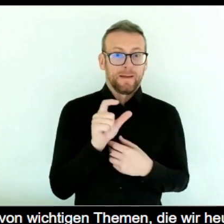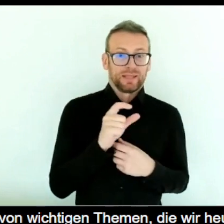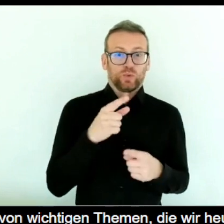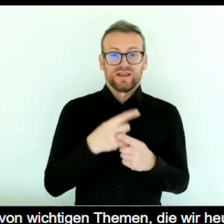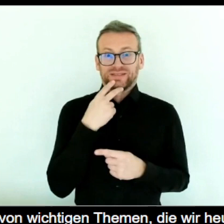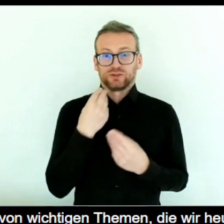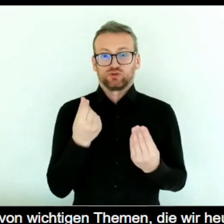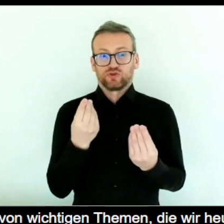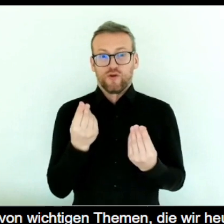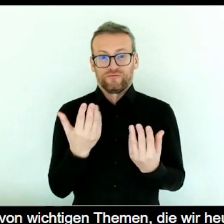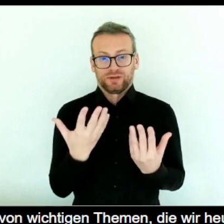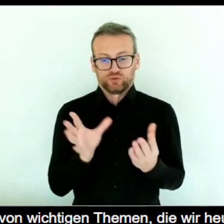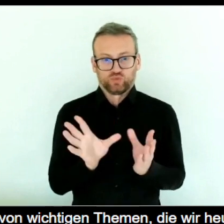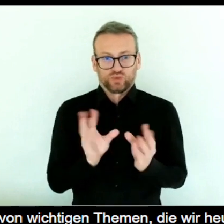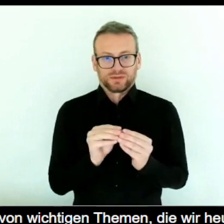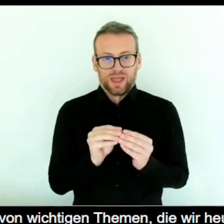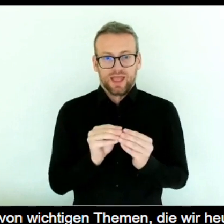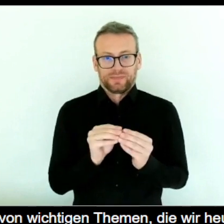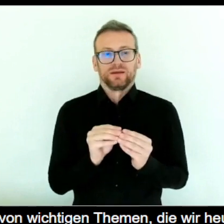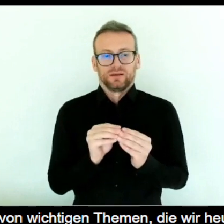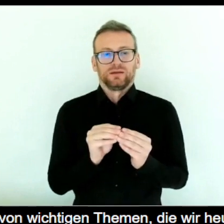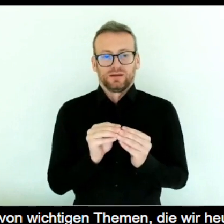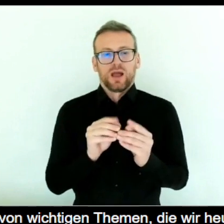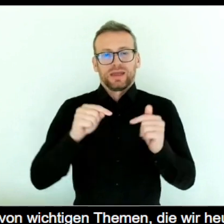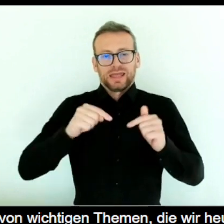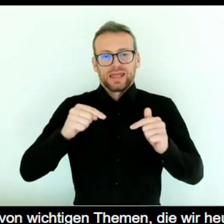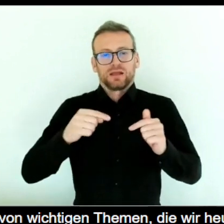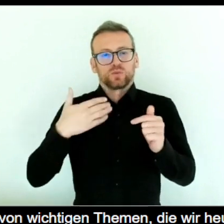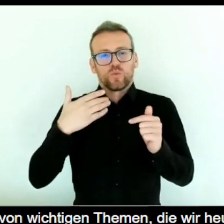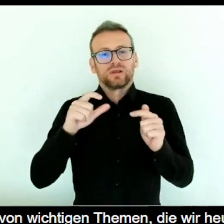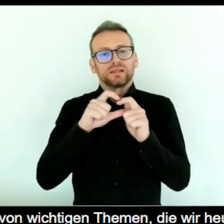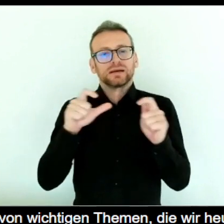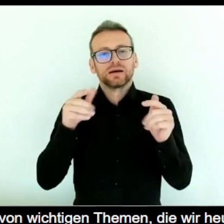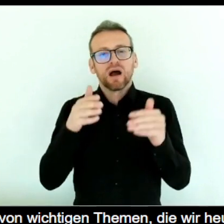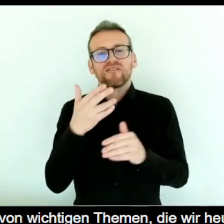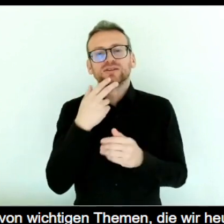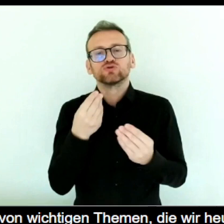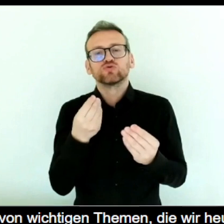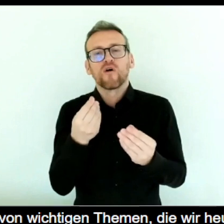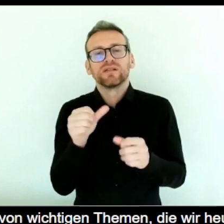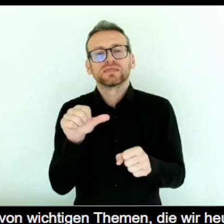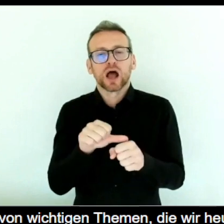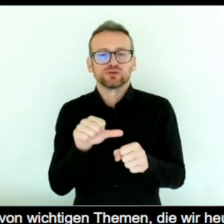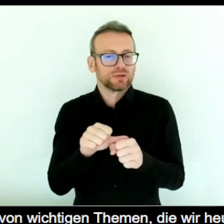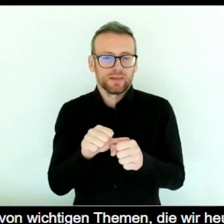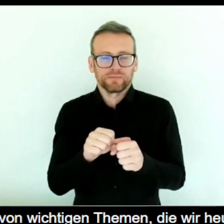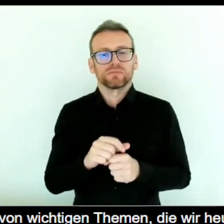wir parallel laufen haben, sondern wirkliche Großprojekte. Ich nenne stellvertretend einige